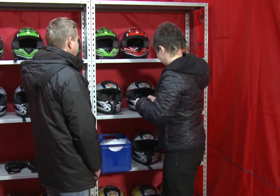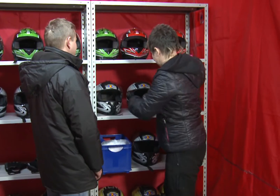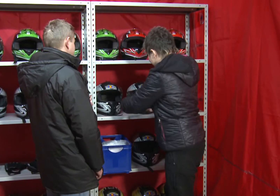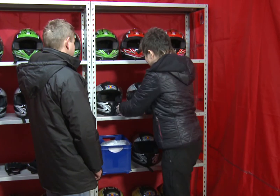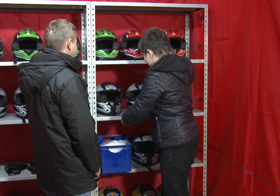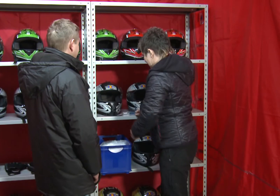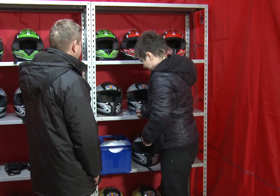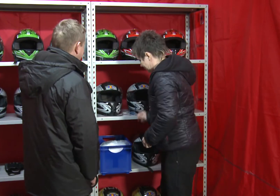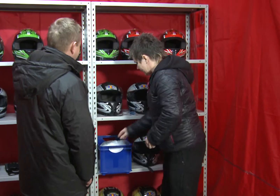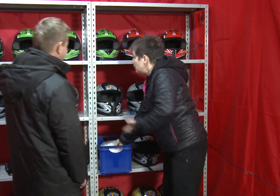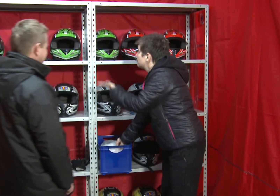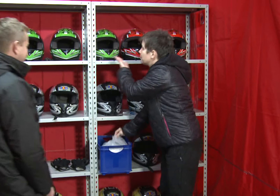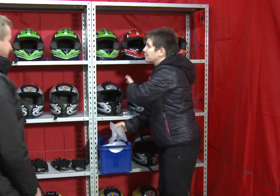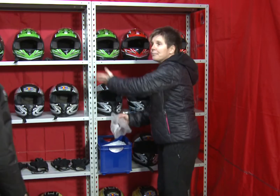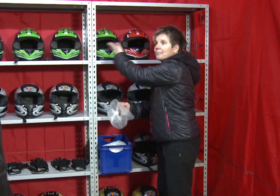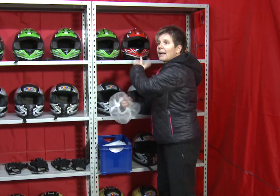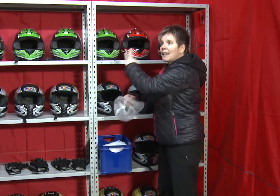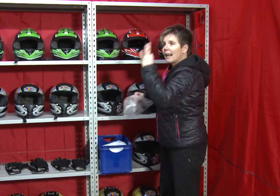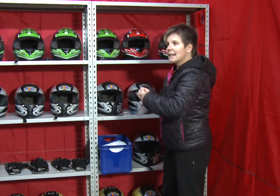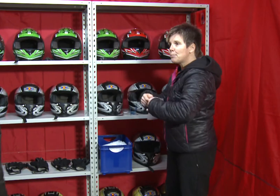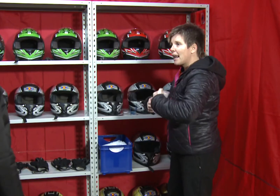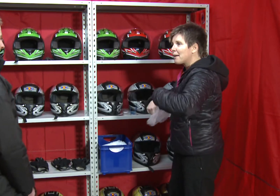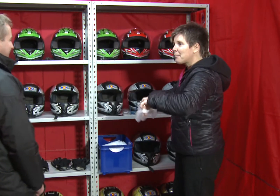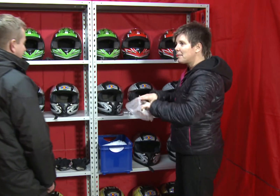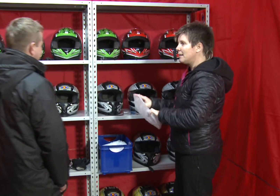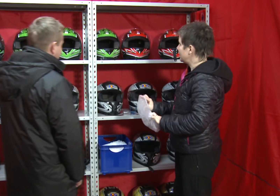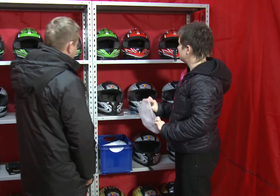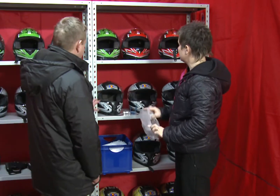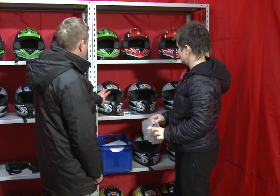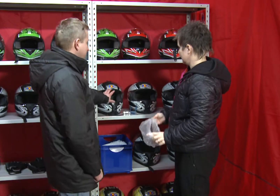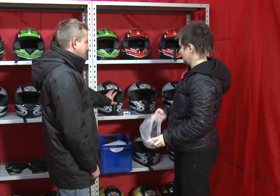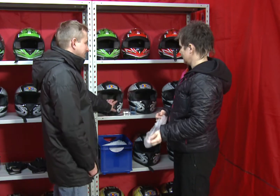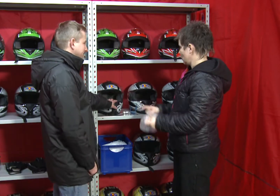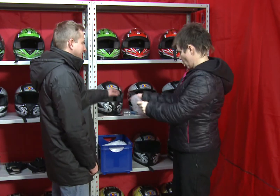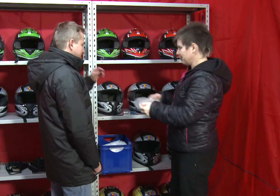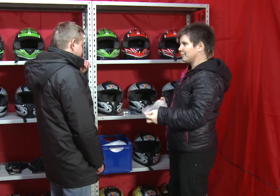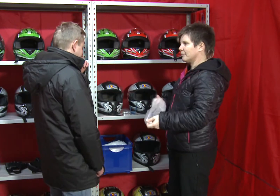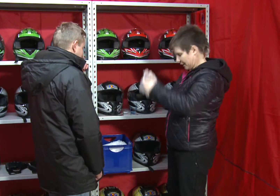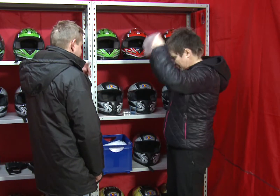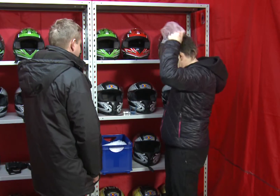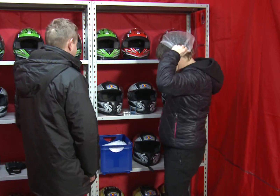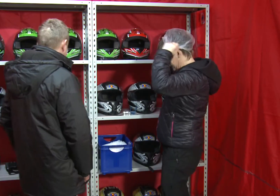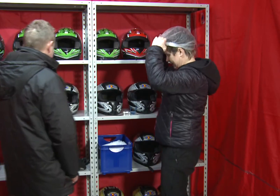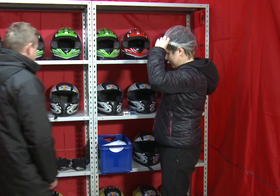Počala dol, počala dol. Kaj da radek berem? Aha, verjetno bo tale siva.